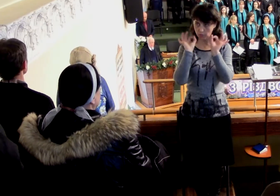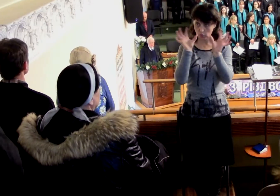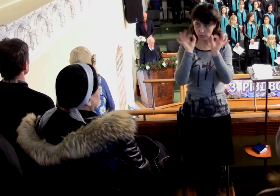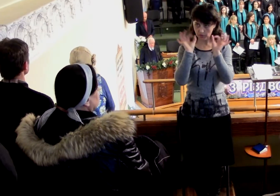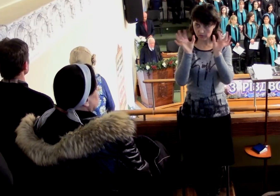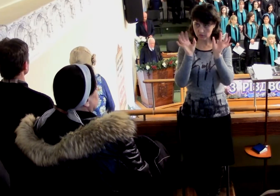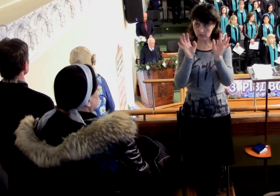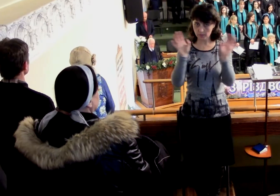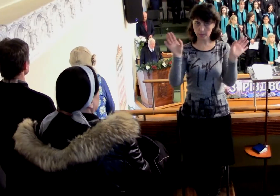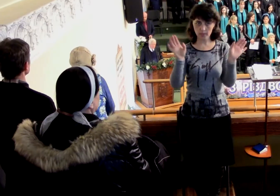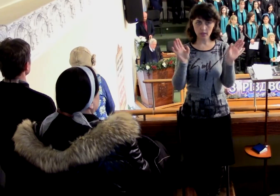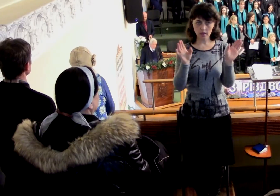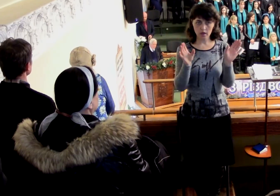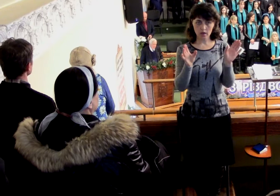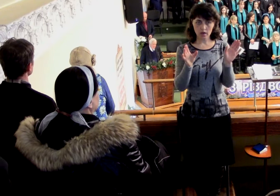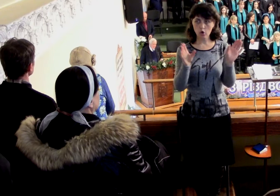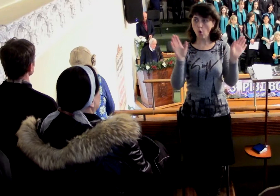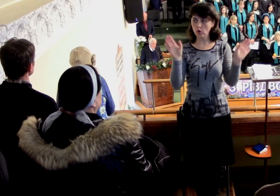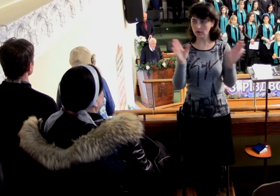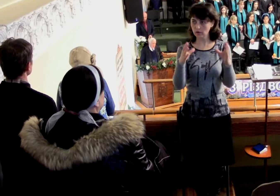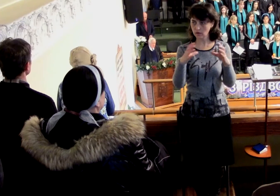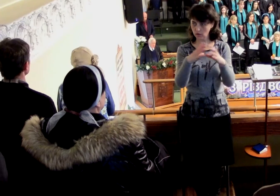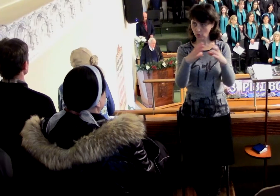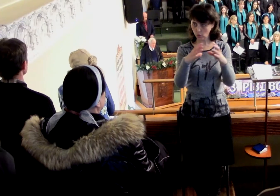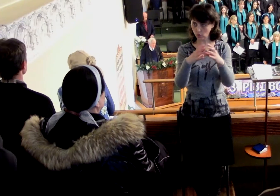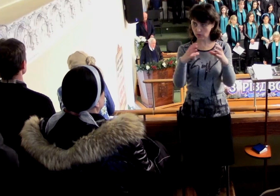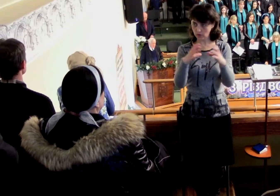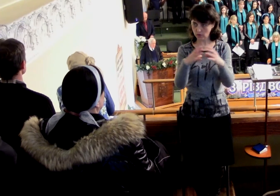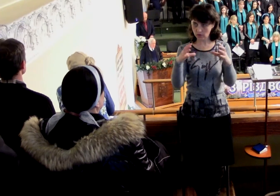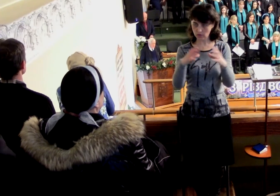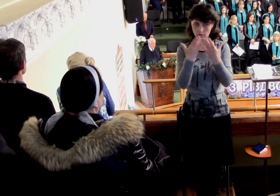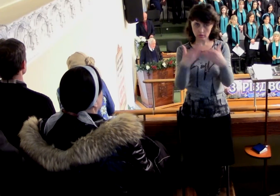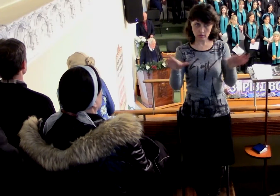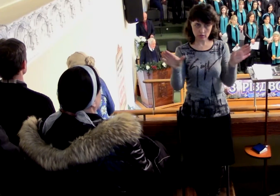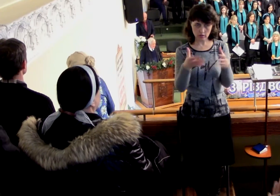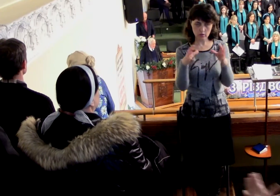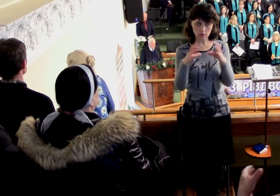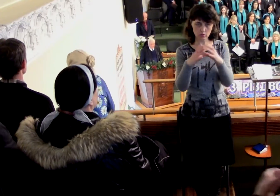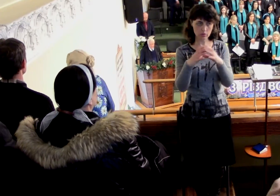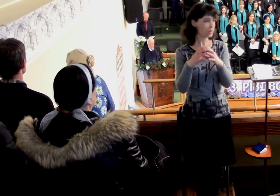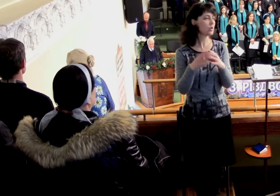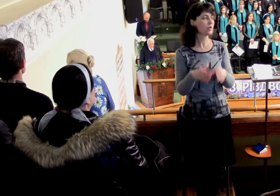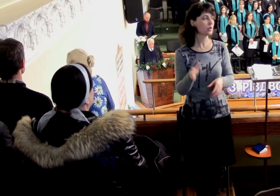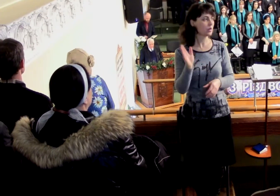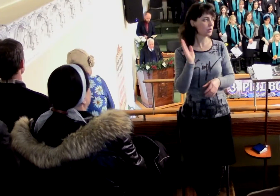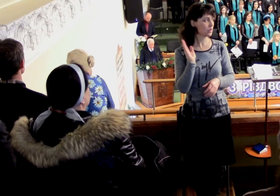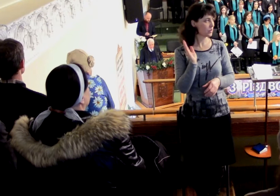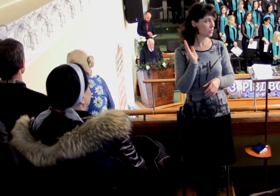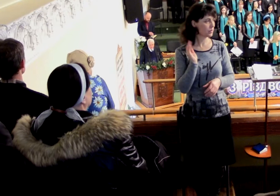подготовлен. Сегодня у нас воскресная школа. Вчера они уже хорошо